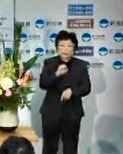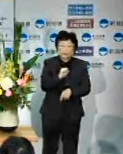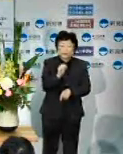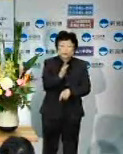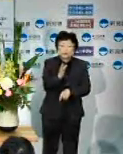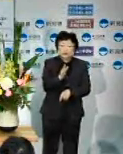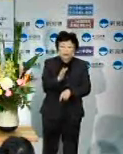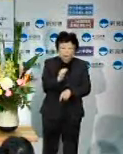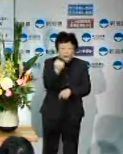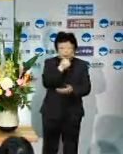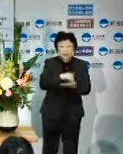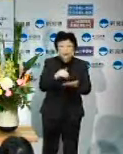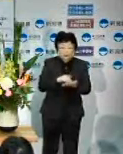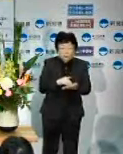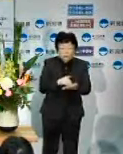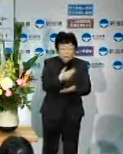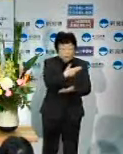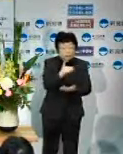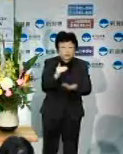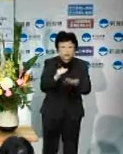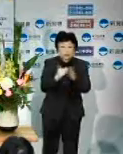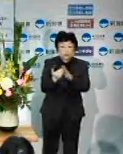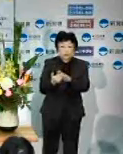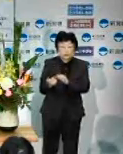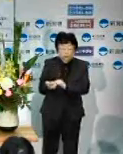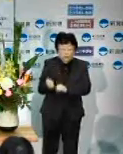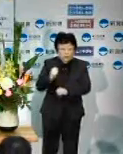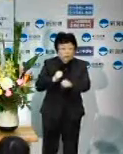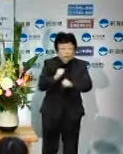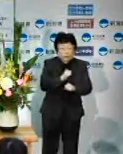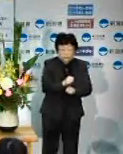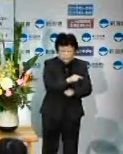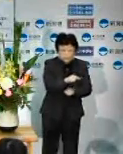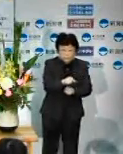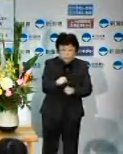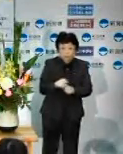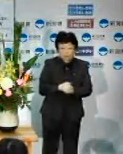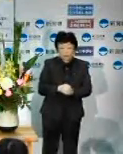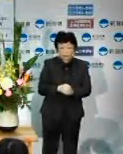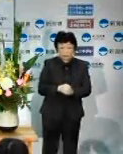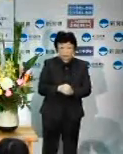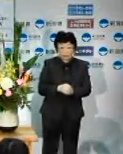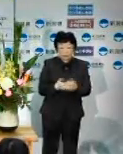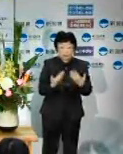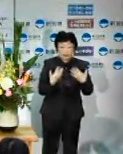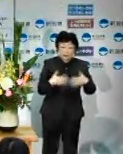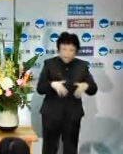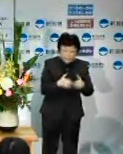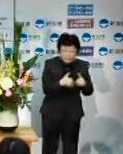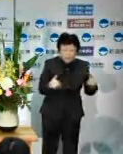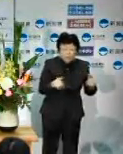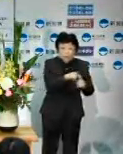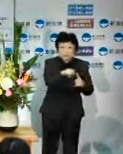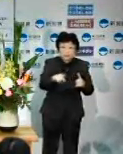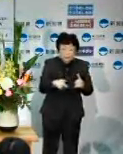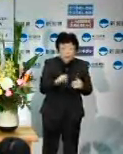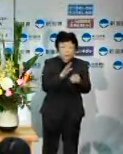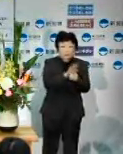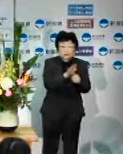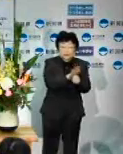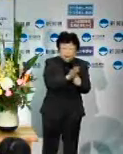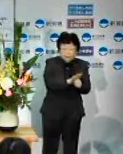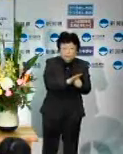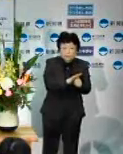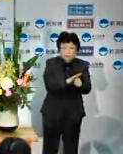って、それぞれの市町村に、が取り組むそうした、まあ、弱い立場に置かれた方々への支援策へ